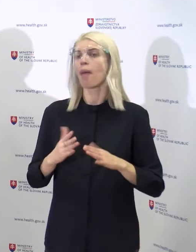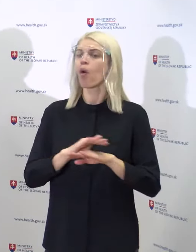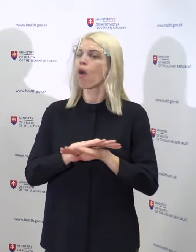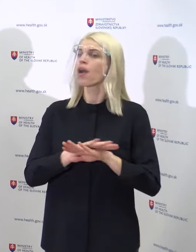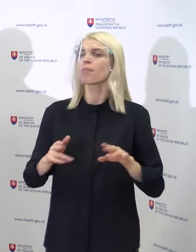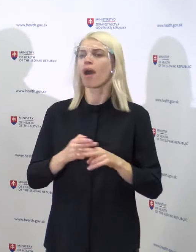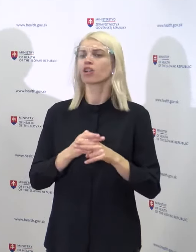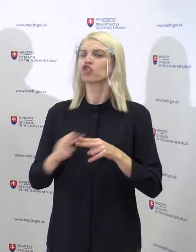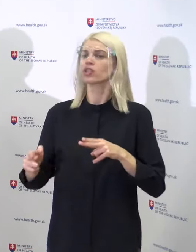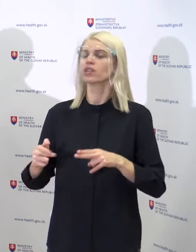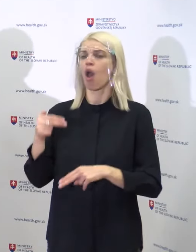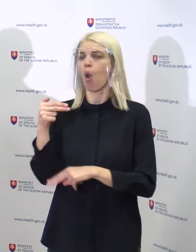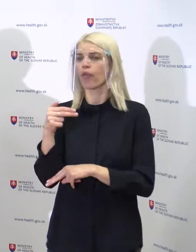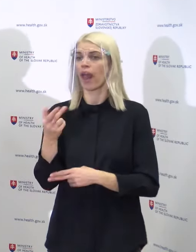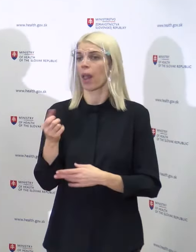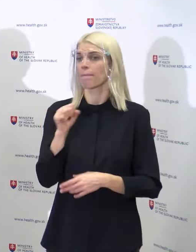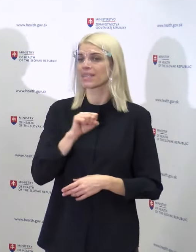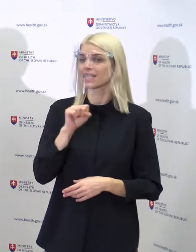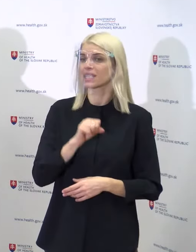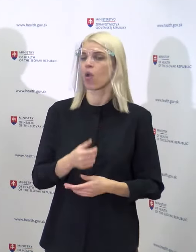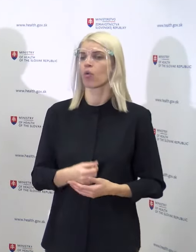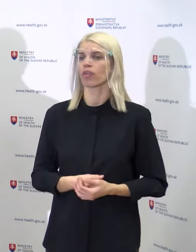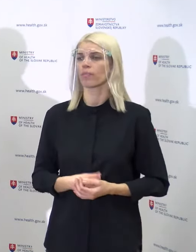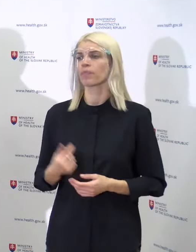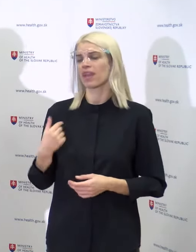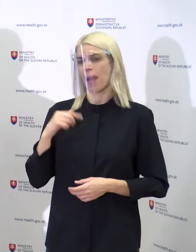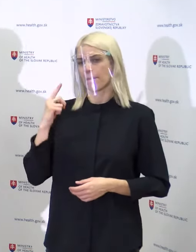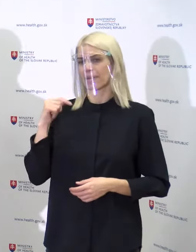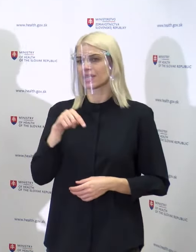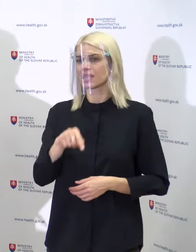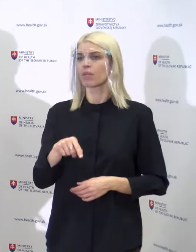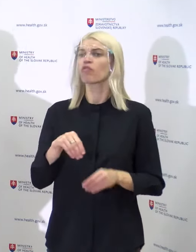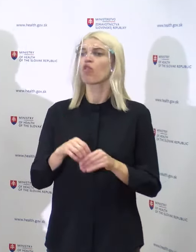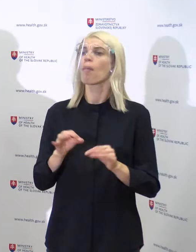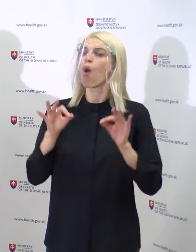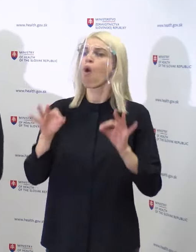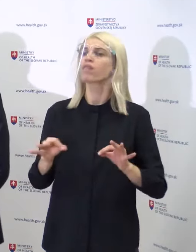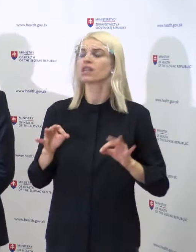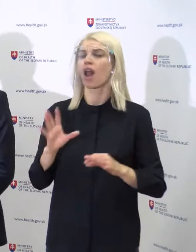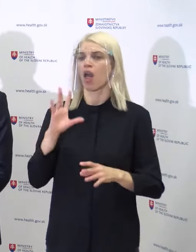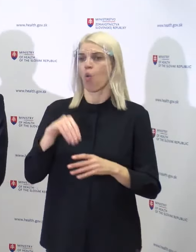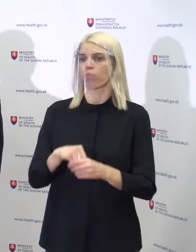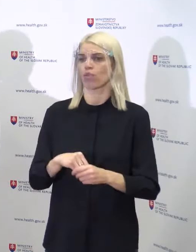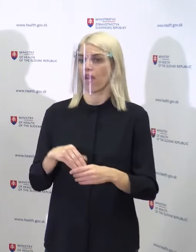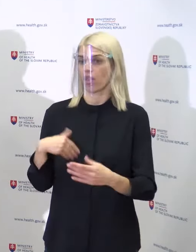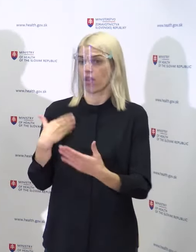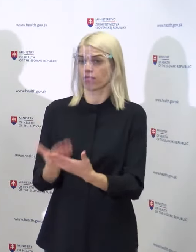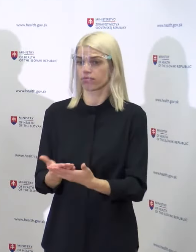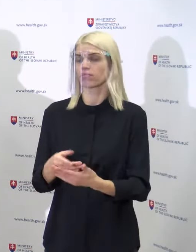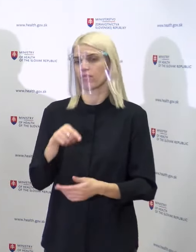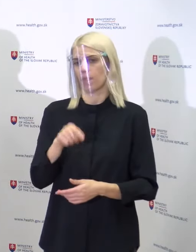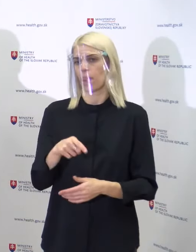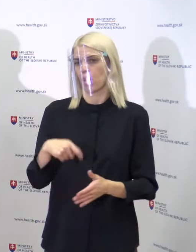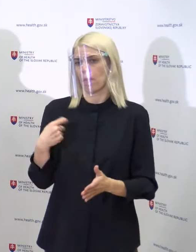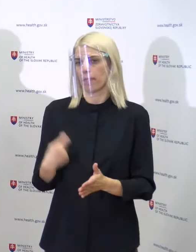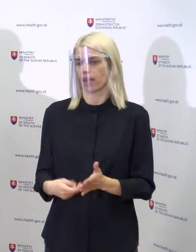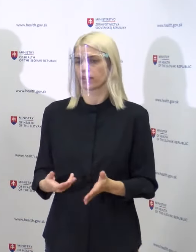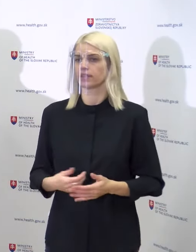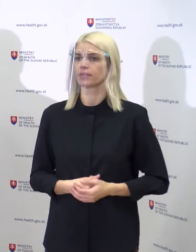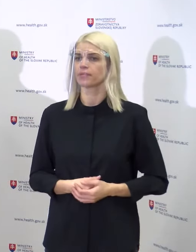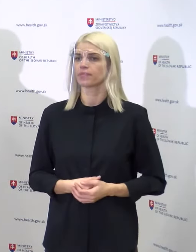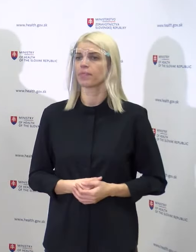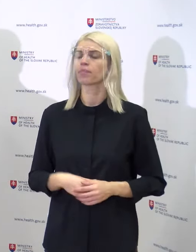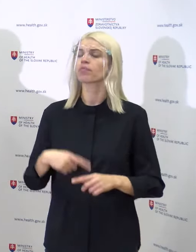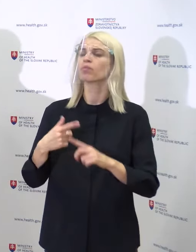len hotelov, penziónov? Ja predpokladám, že tam, kde sa poskytuje oficiálne ubytovanie. Aha, jasne. A čo sa